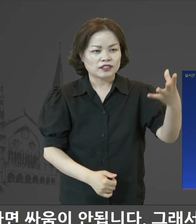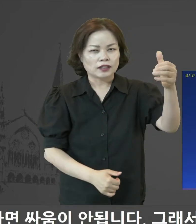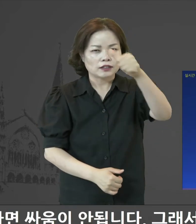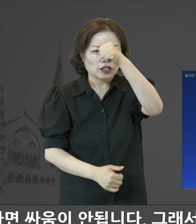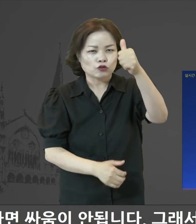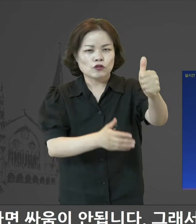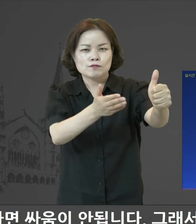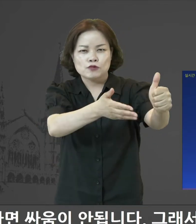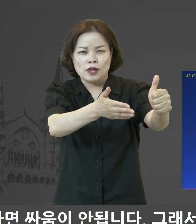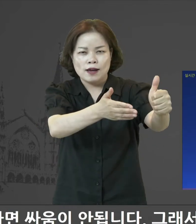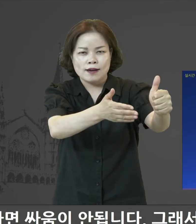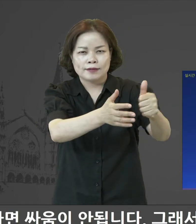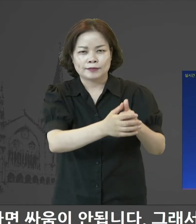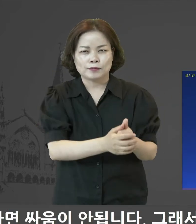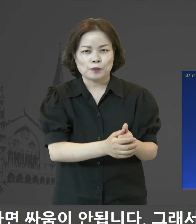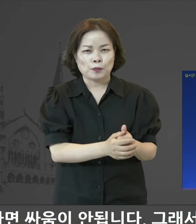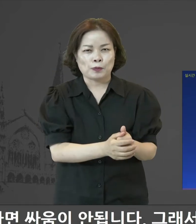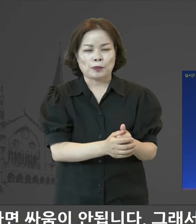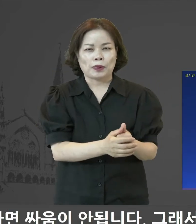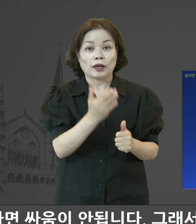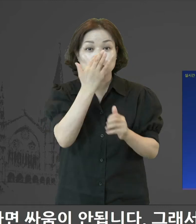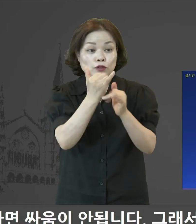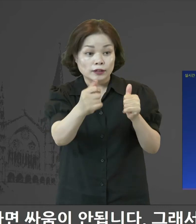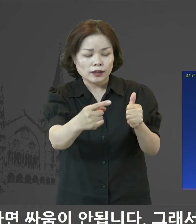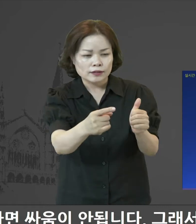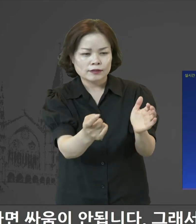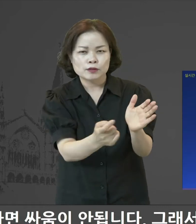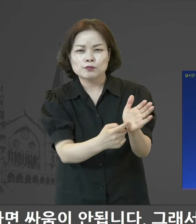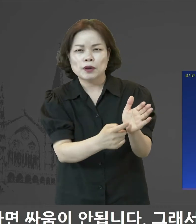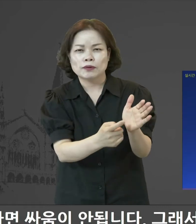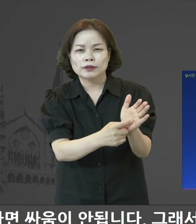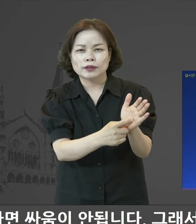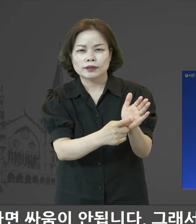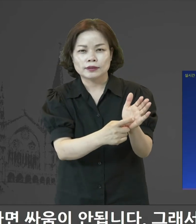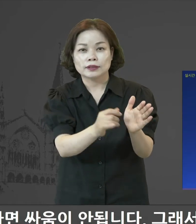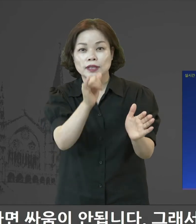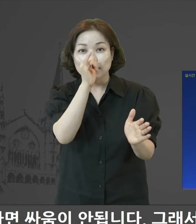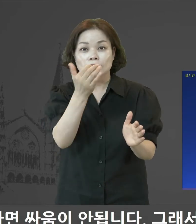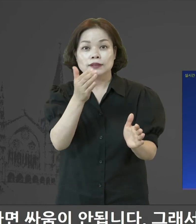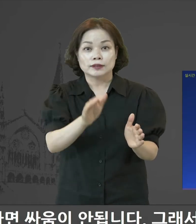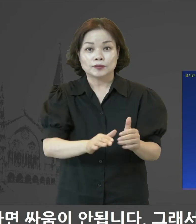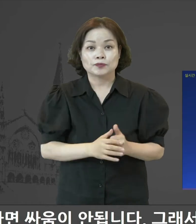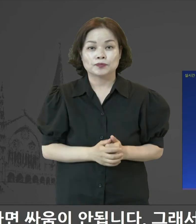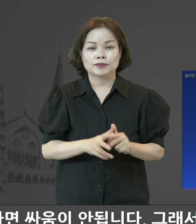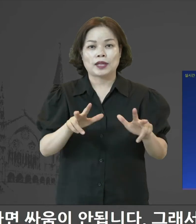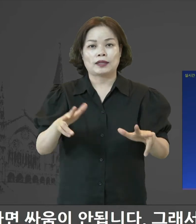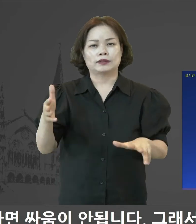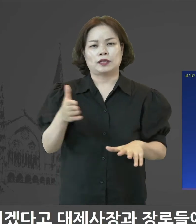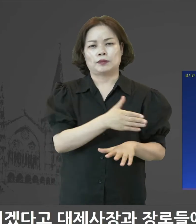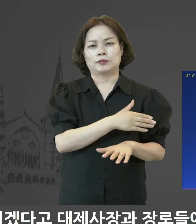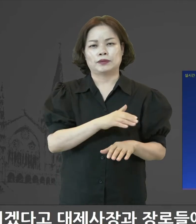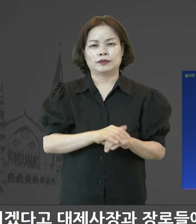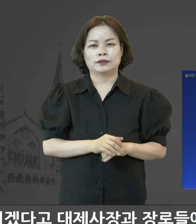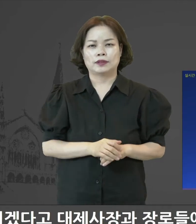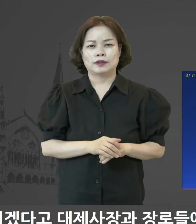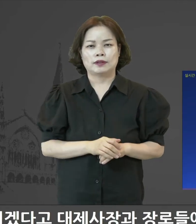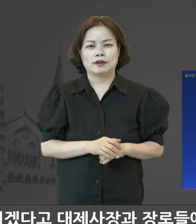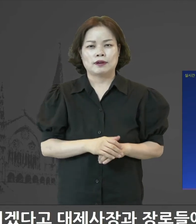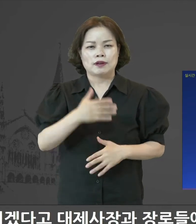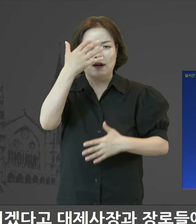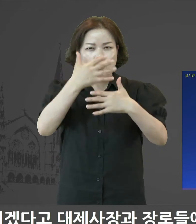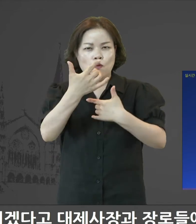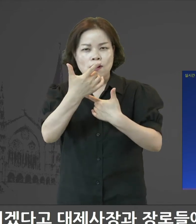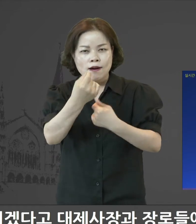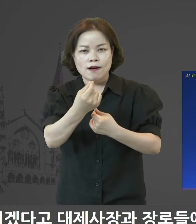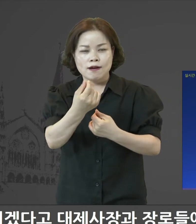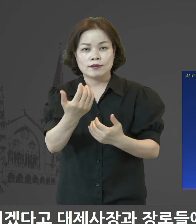겁니다. 이런 이제 긴박한 상황이 진행이 되고 있는데 이제부터 정말 극적인 일들이 벌어지는 겁니다.